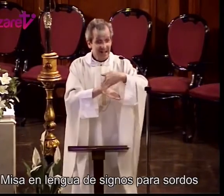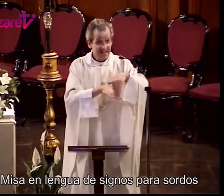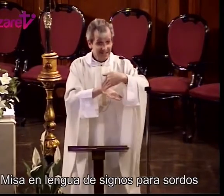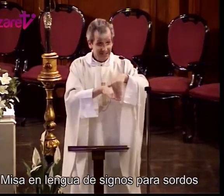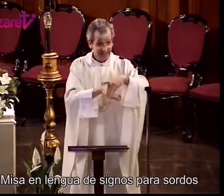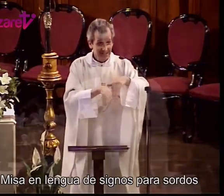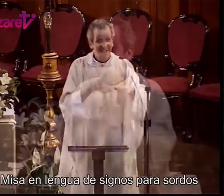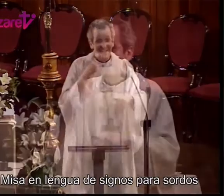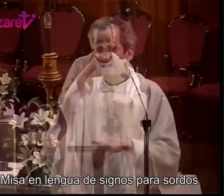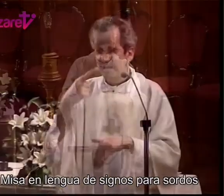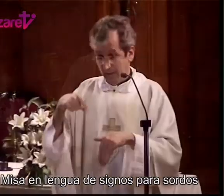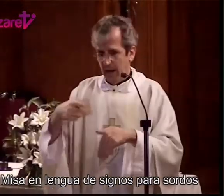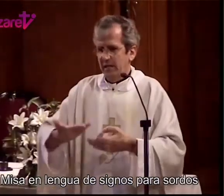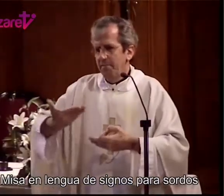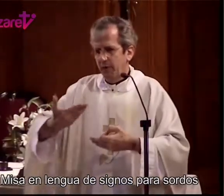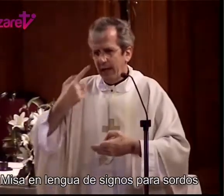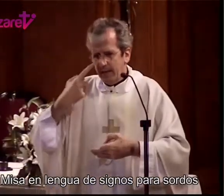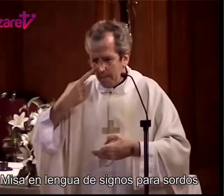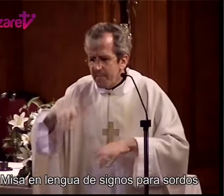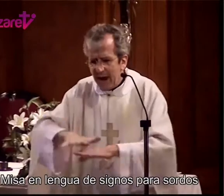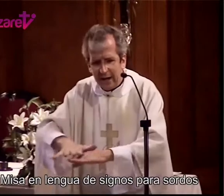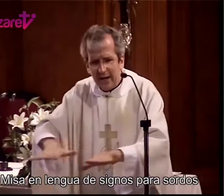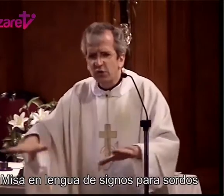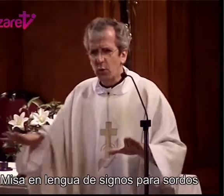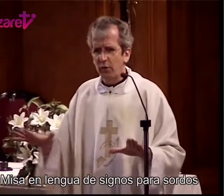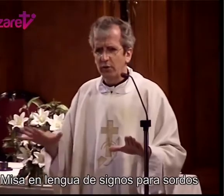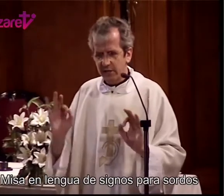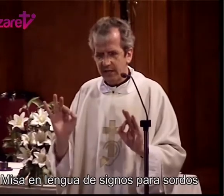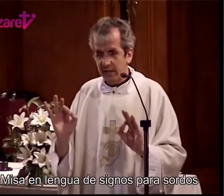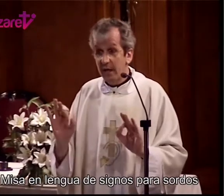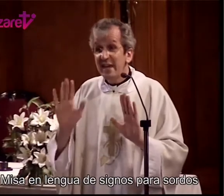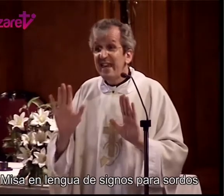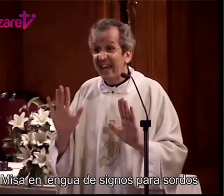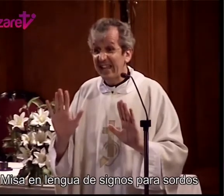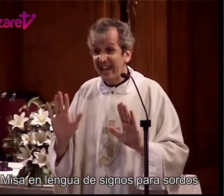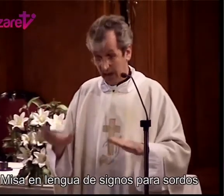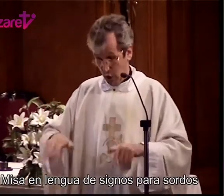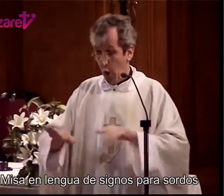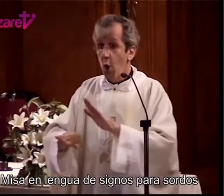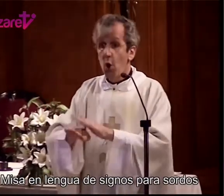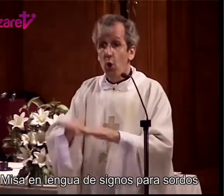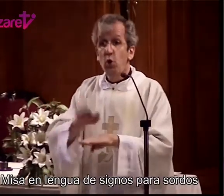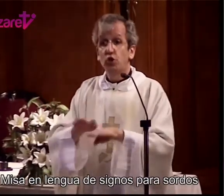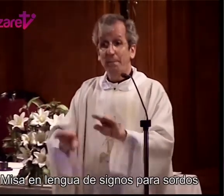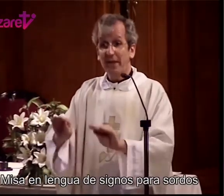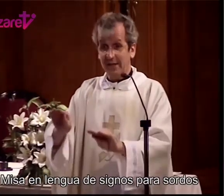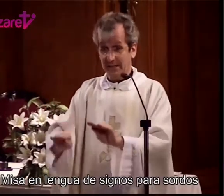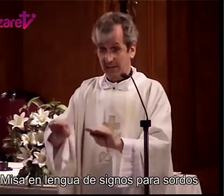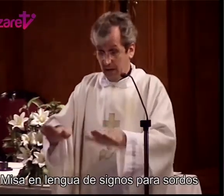calles. Sí, es importante mirar el suelo, sí, y hay que tener los pies en